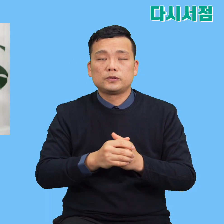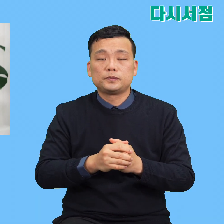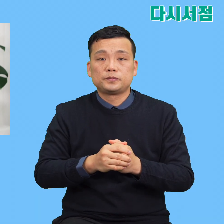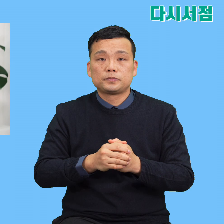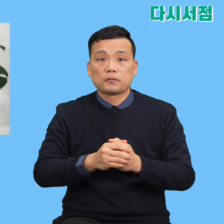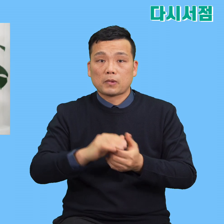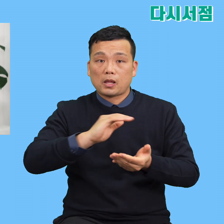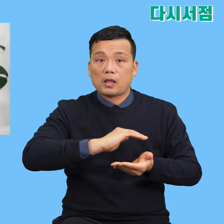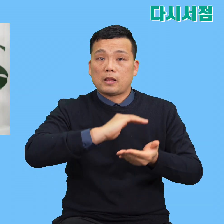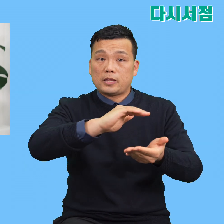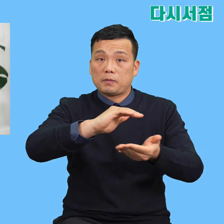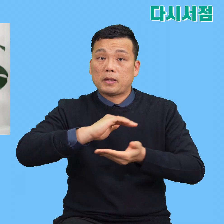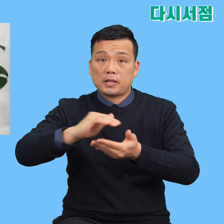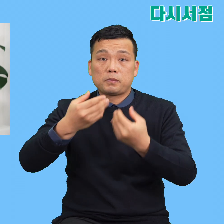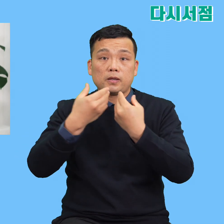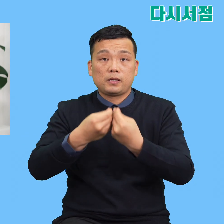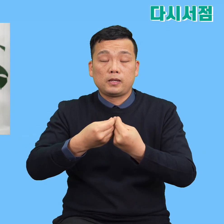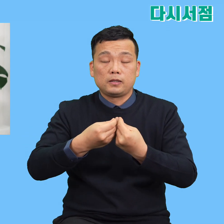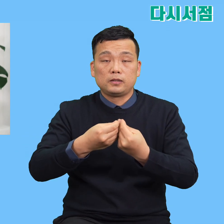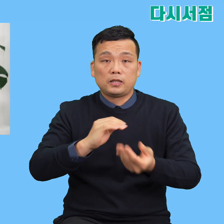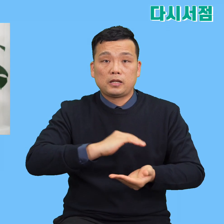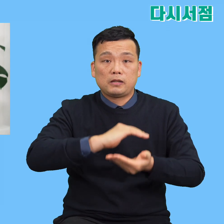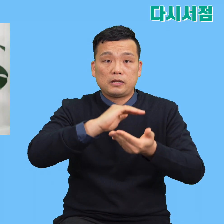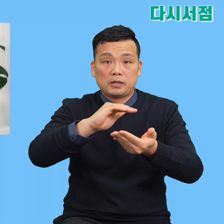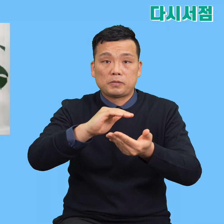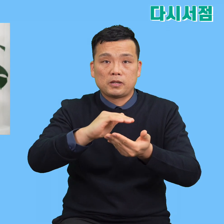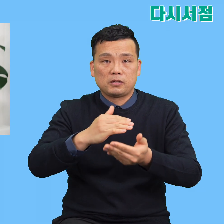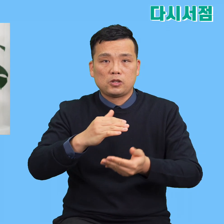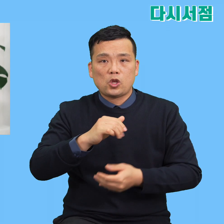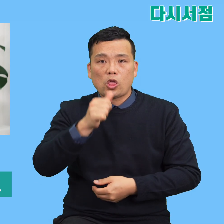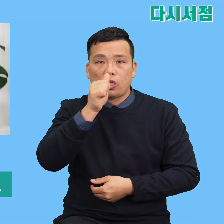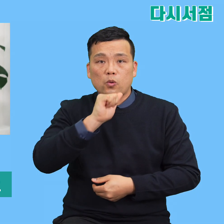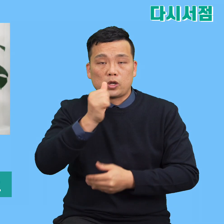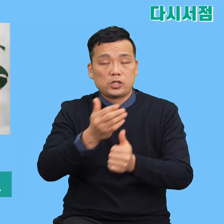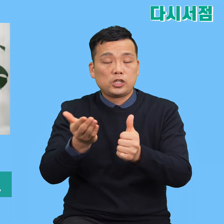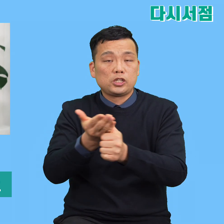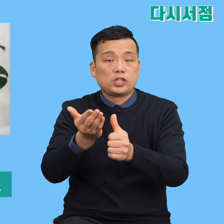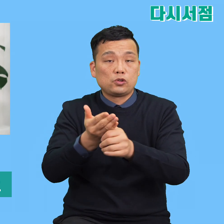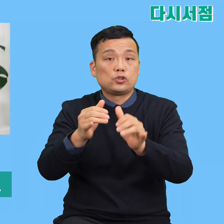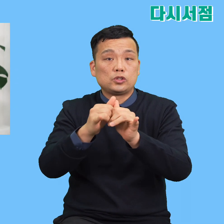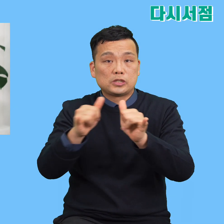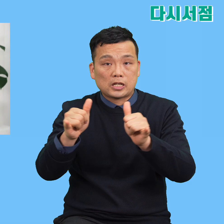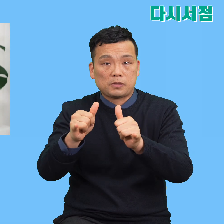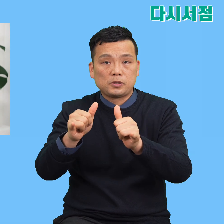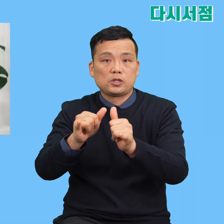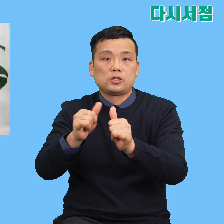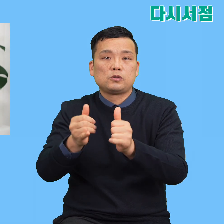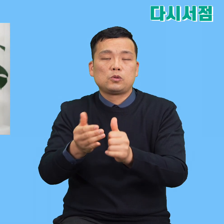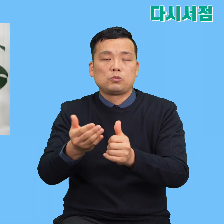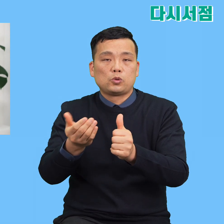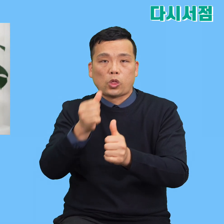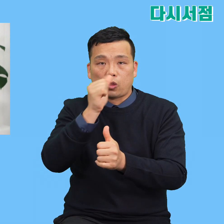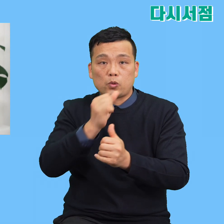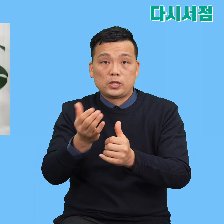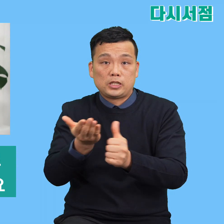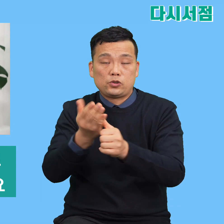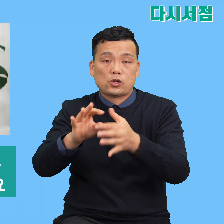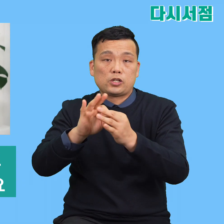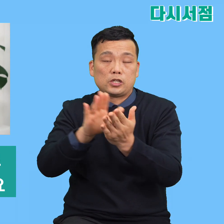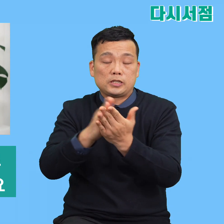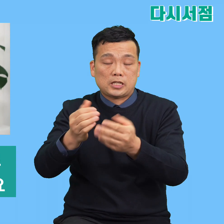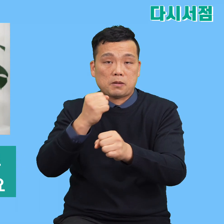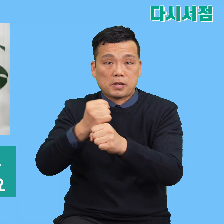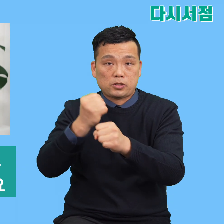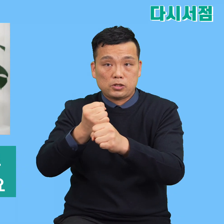그 택배 예를 들면 고양이를 키우시는 분이 뭐 고양이 책을 만들었대요. 근데 택배가 왔어요. 입고 택배가. 근데